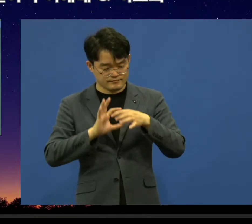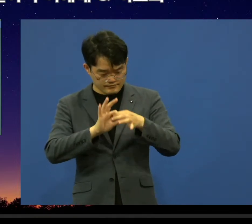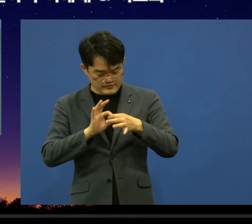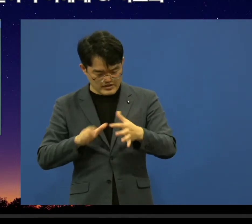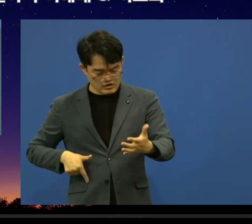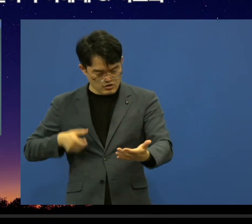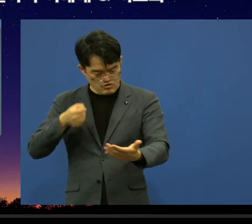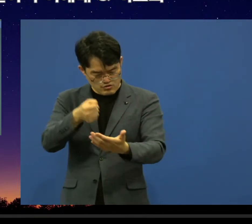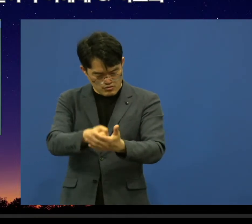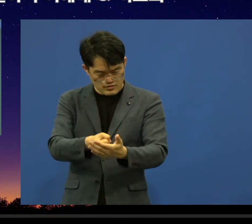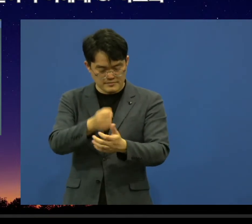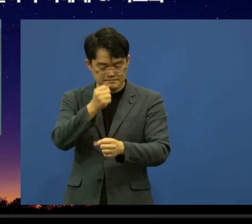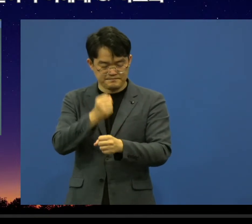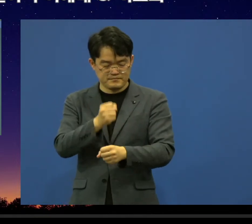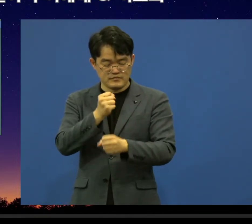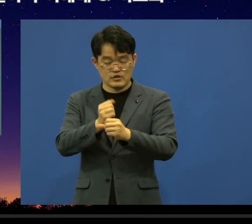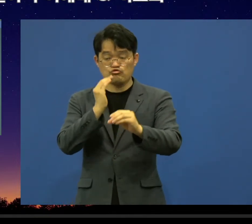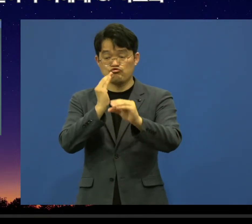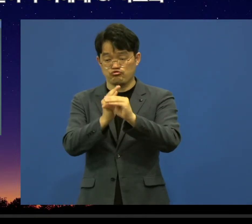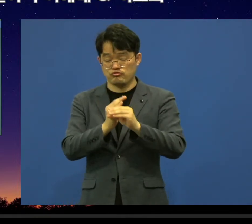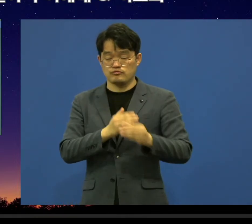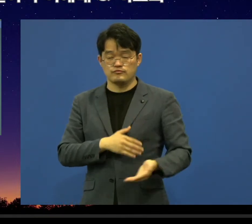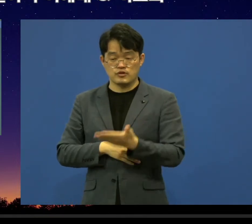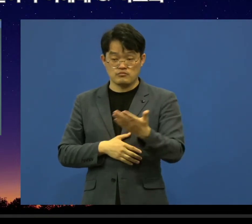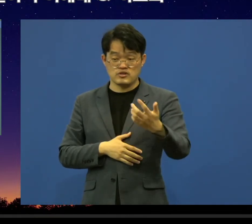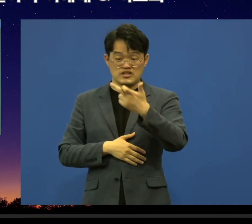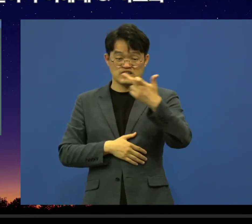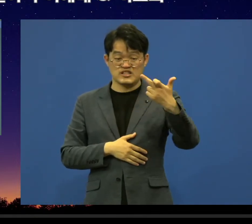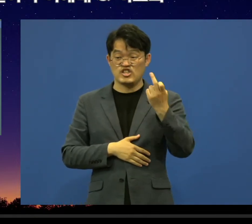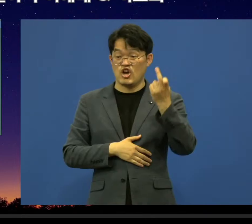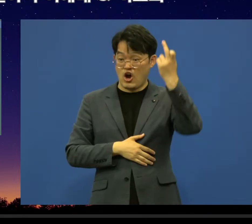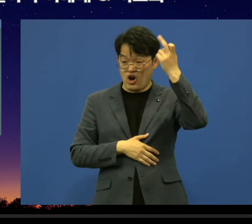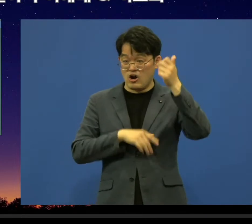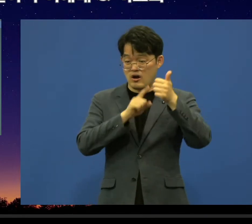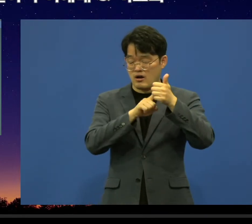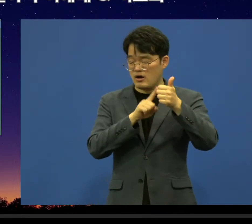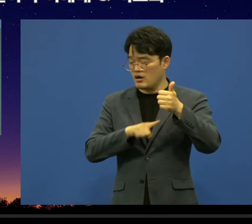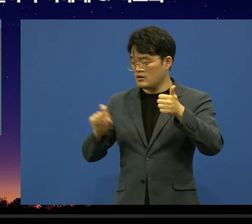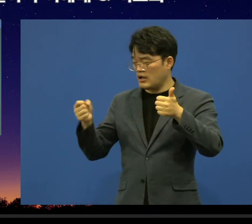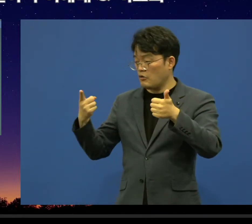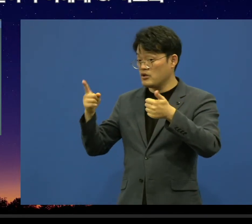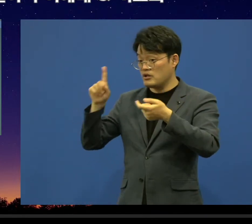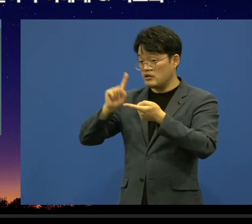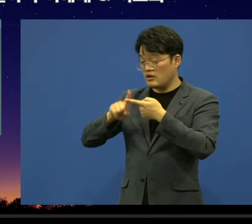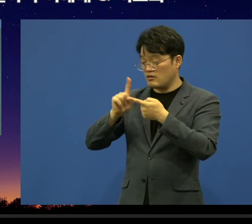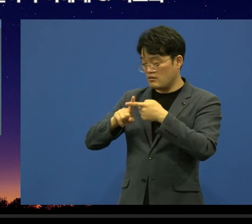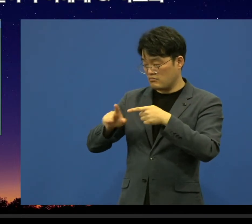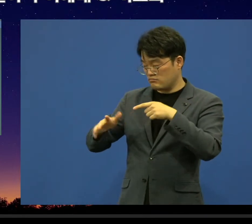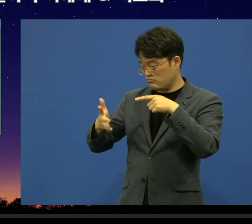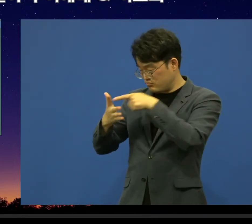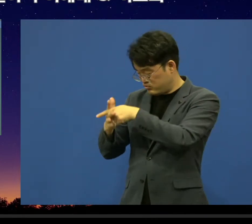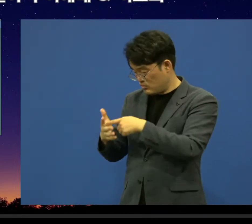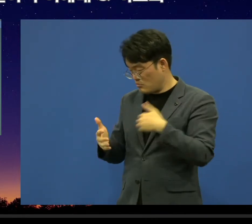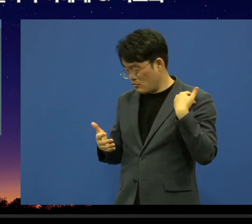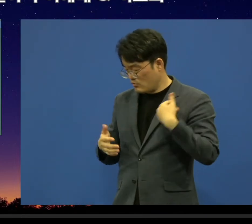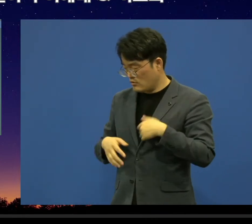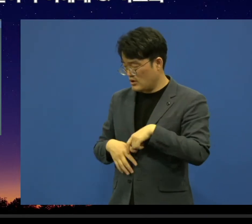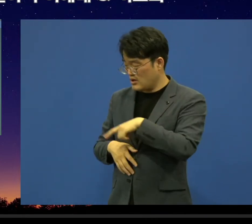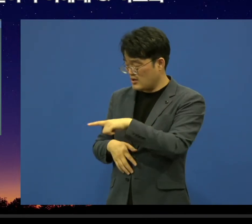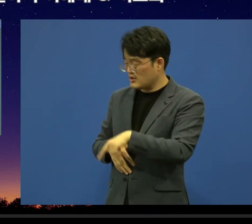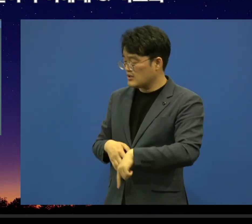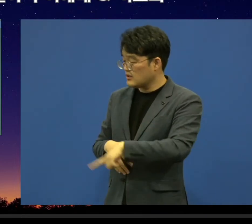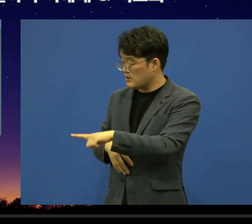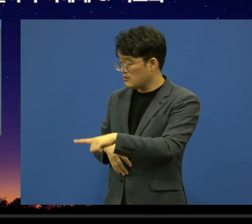만들고 계십니다. 여러분, 이 엘리압은 이렇게 다윗의 진면모를 모르고 지금 찬물을 막 끼얹고 있는 장애물이에요. 장애물.